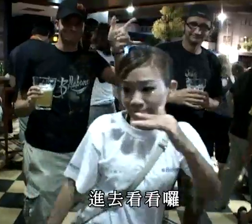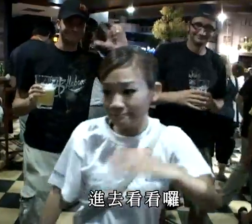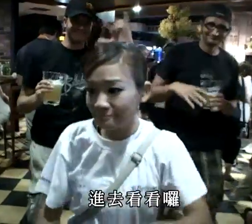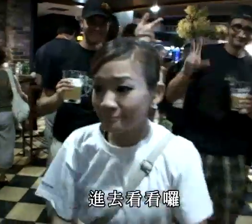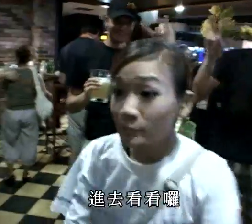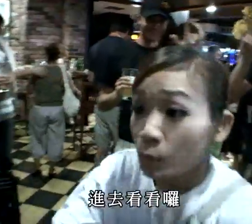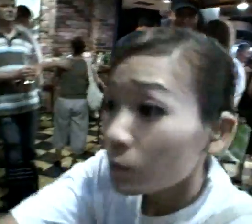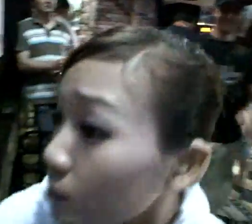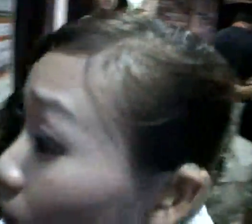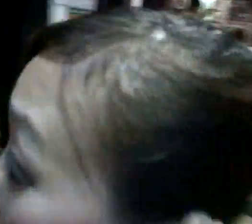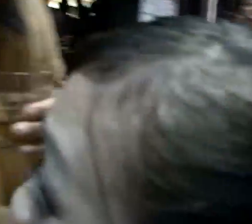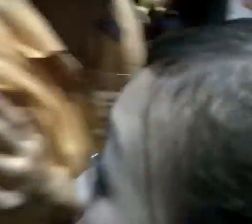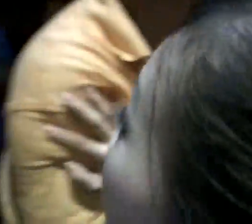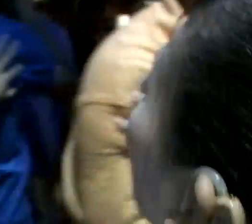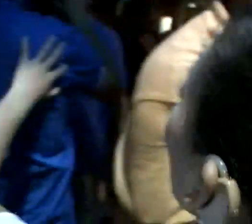看咯。